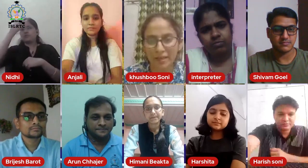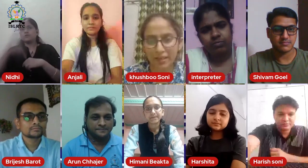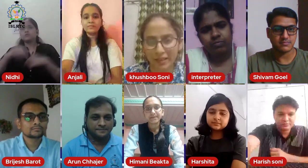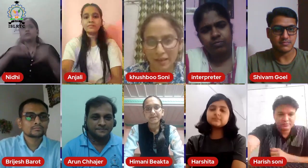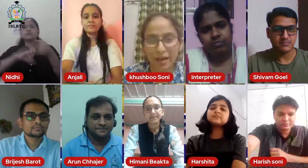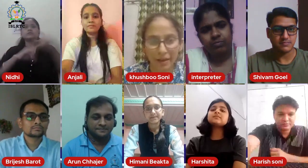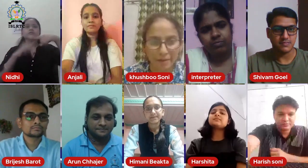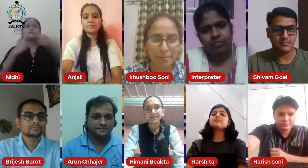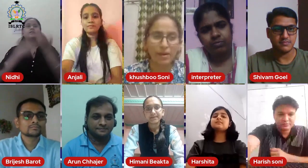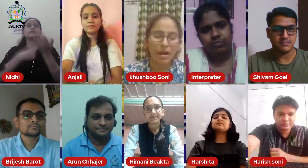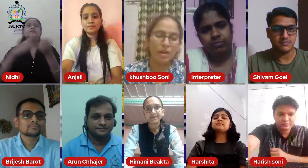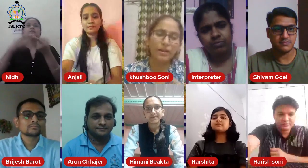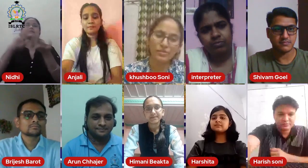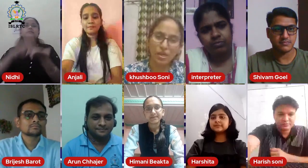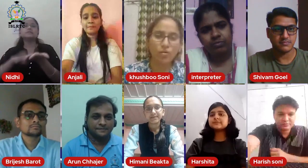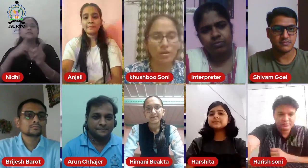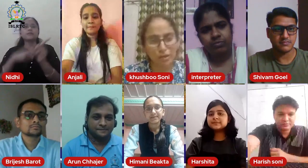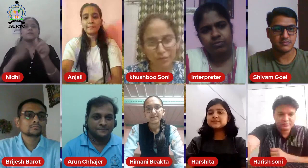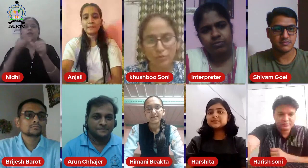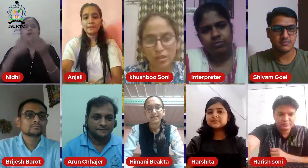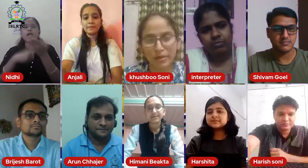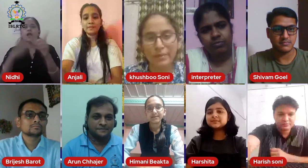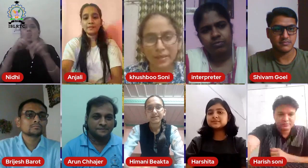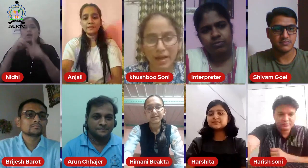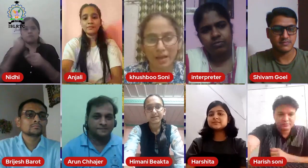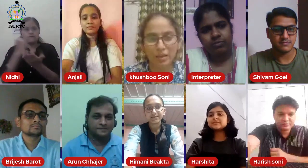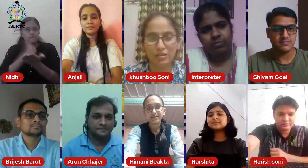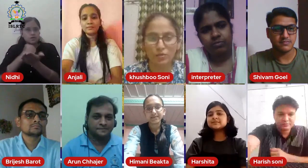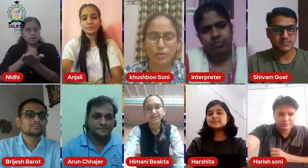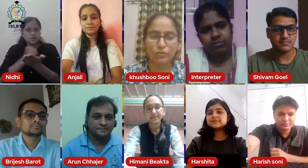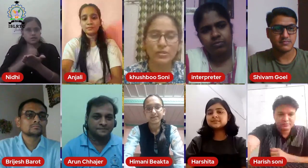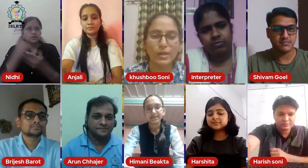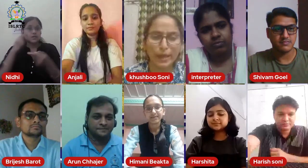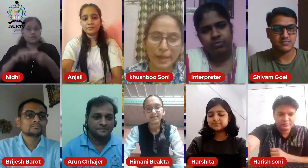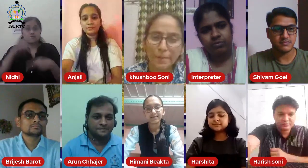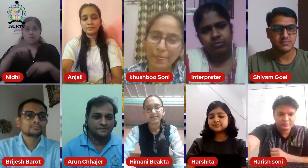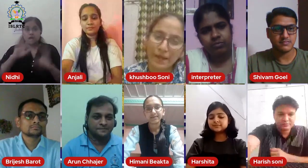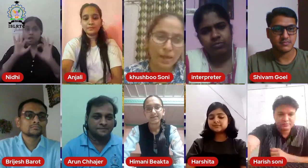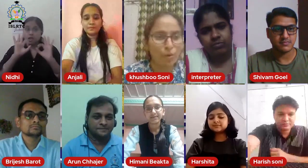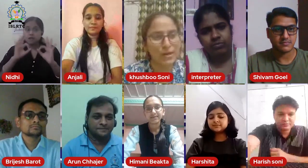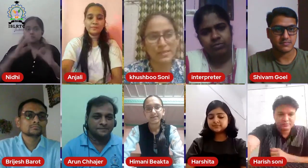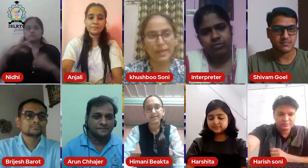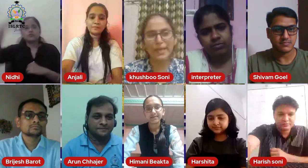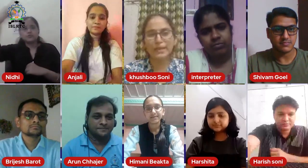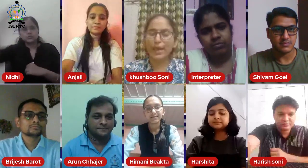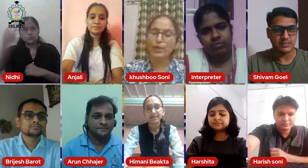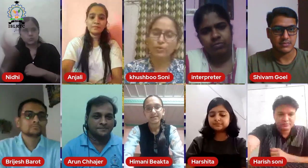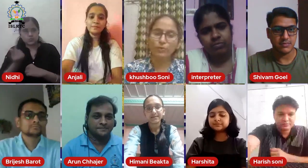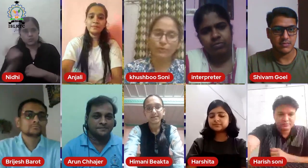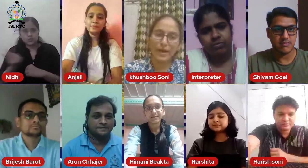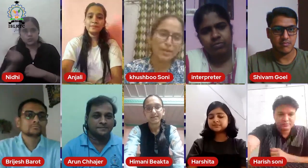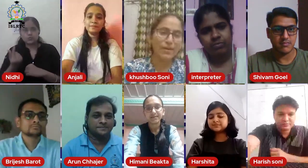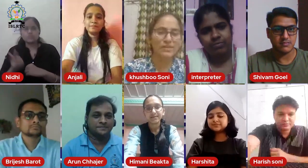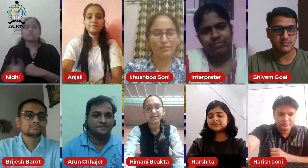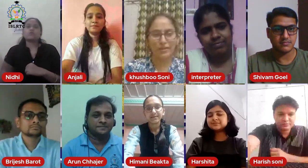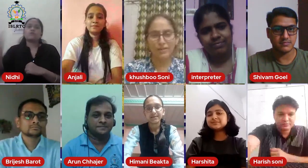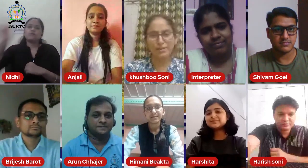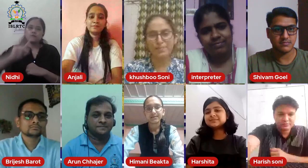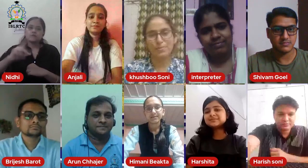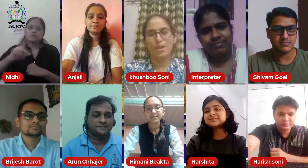करके देखा है, अगर अच्छा होगा तो हम फ्यूचर में भी आगे इसको यूज करेंगे। वंस अगेन थैंक यू वेरी मच एवरीवन,